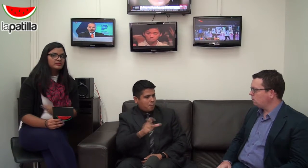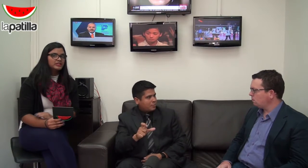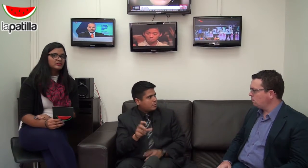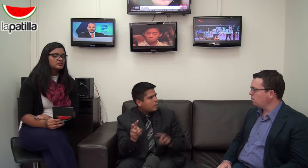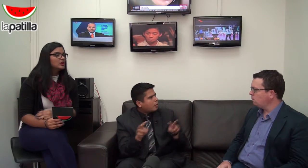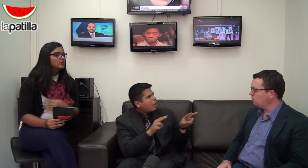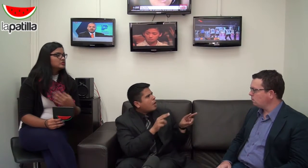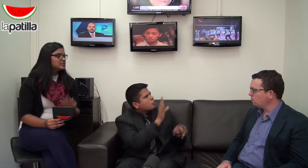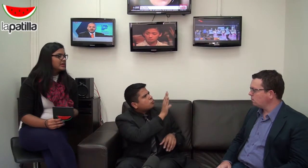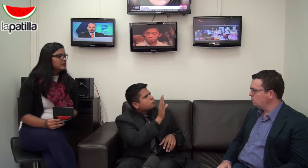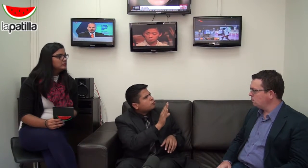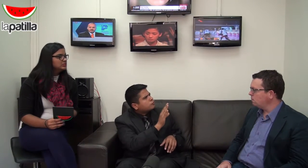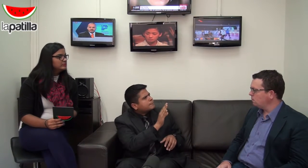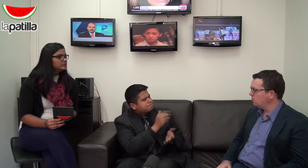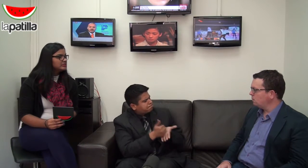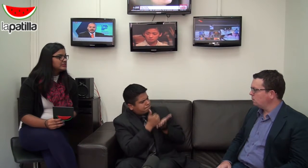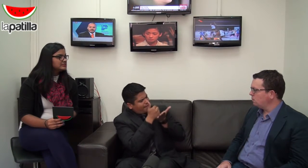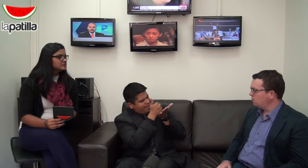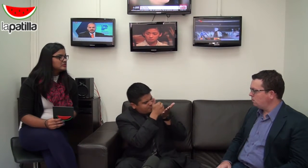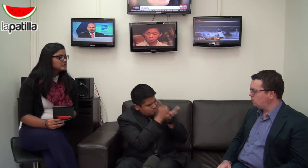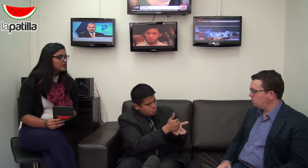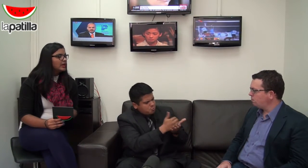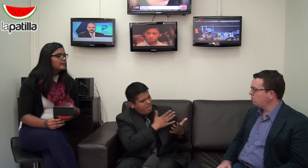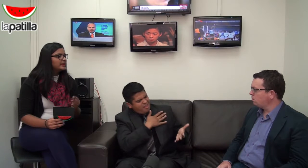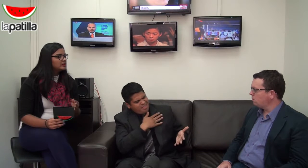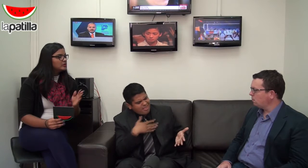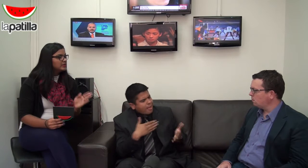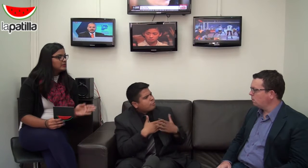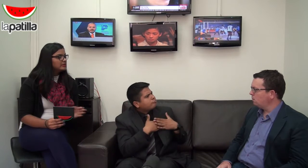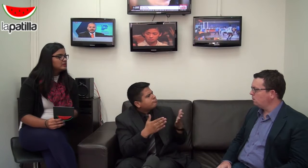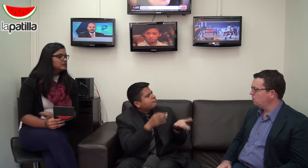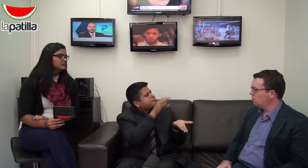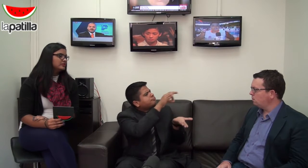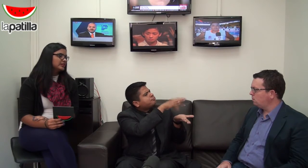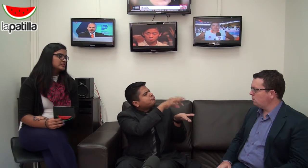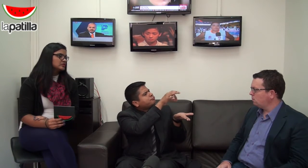viendo o si es algún tipo de organización para colaborar con la confederación?